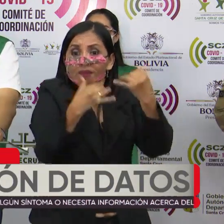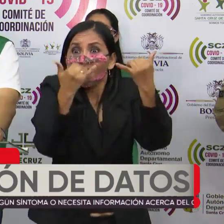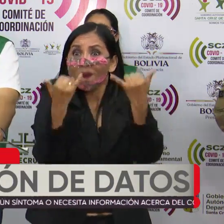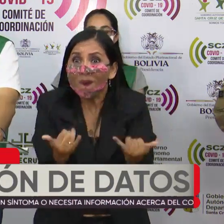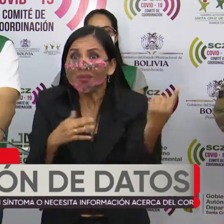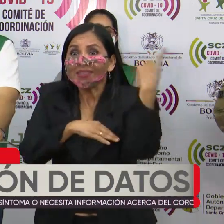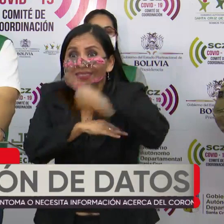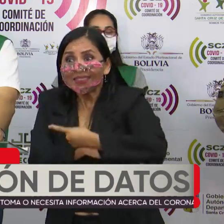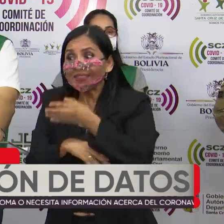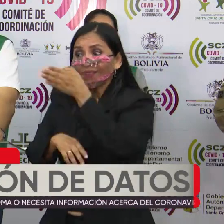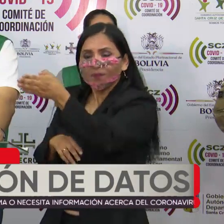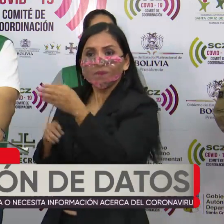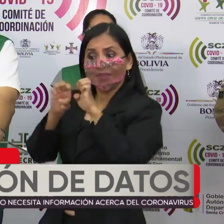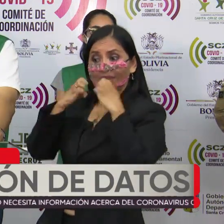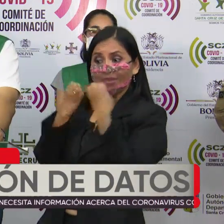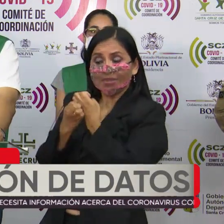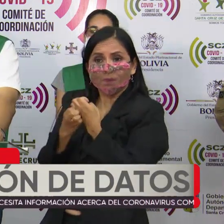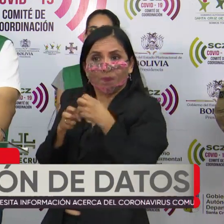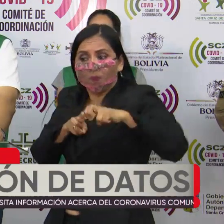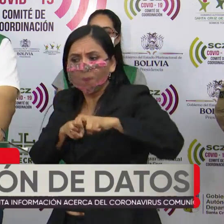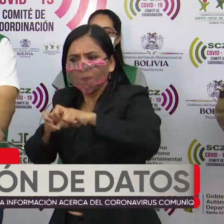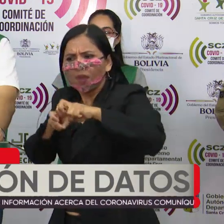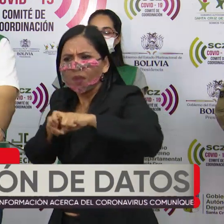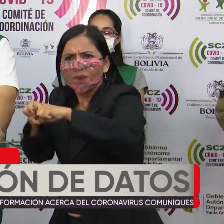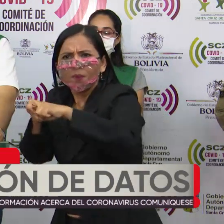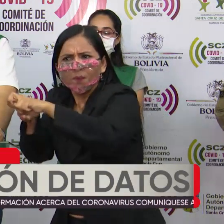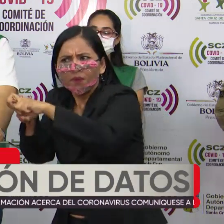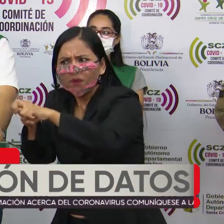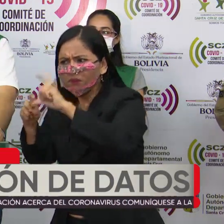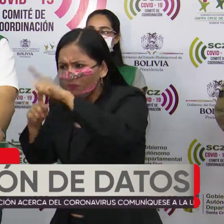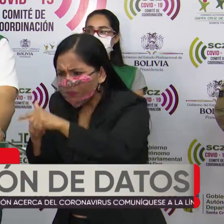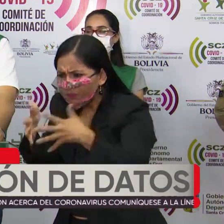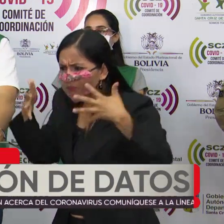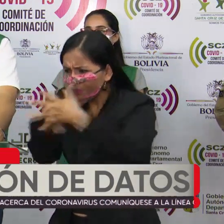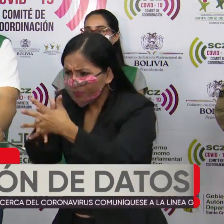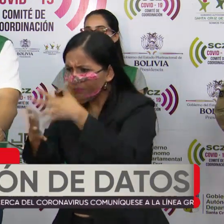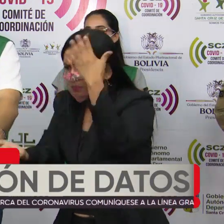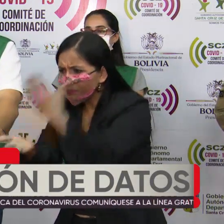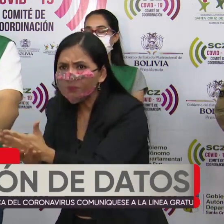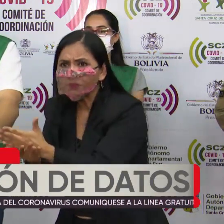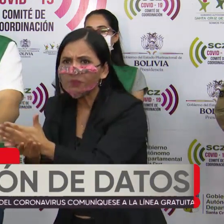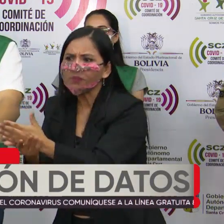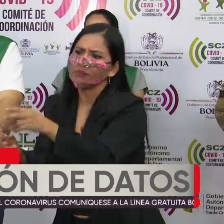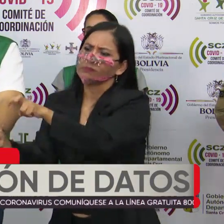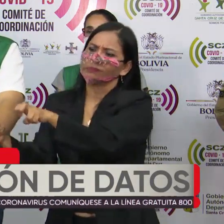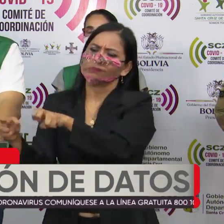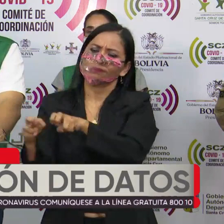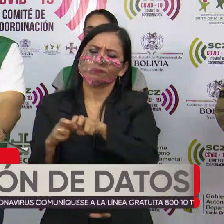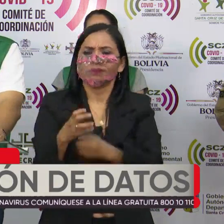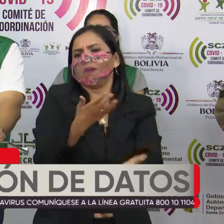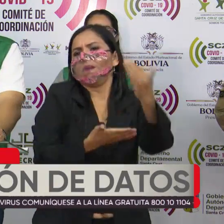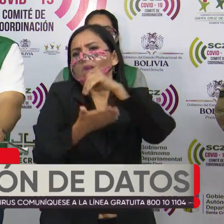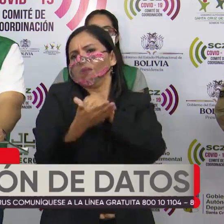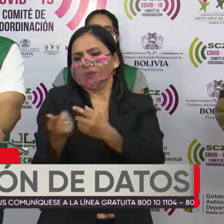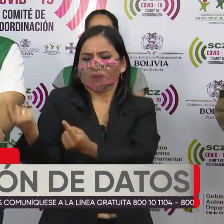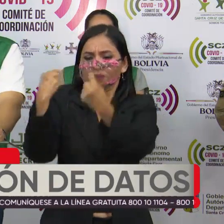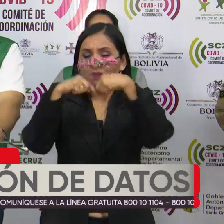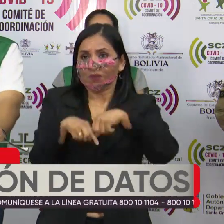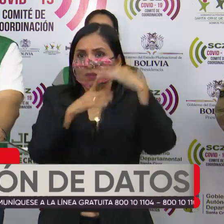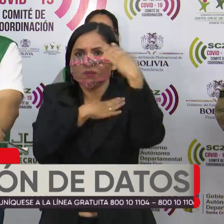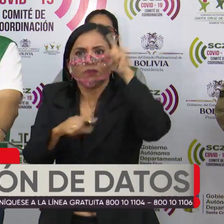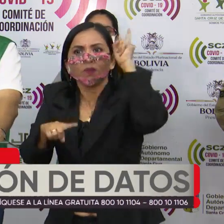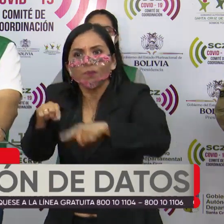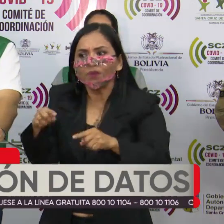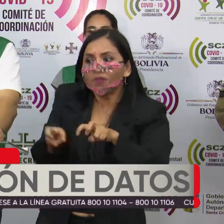día, que las brigadas Una Esperanza por la Vida, la gobernación, tuvieron que replegarse y no poder llevarle atención